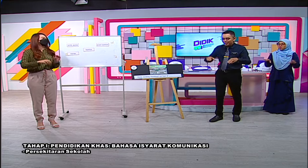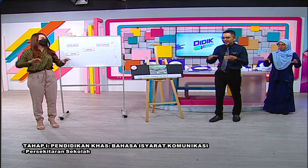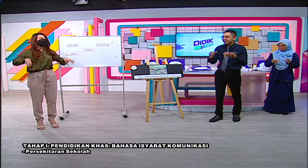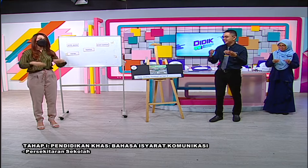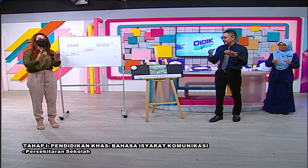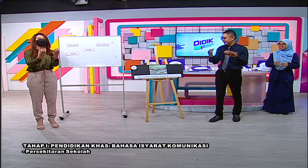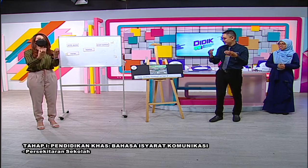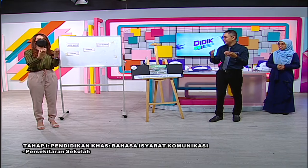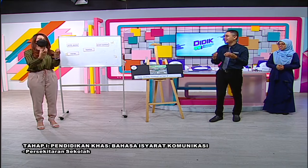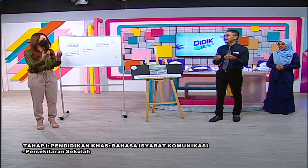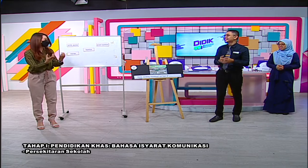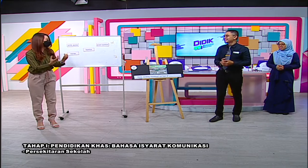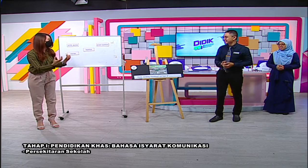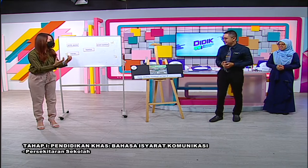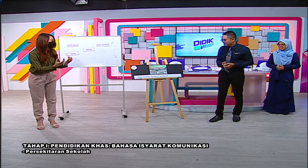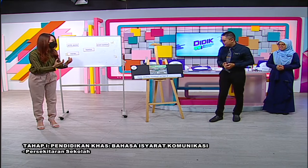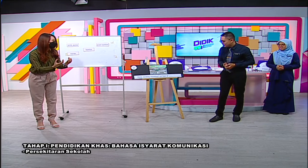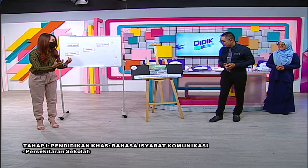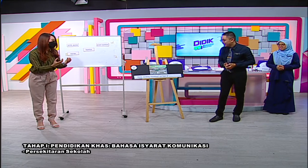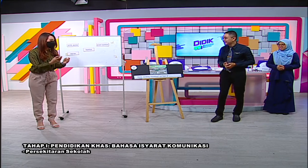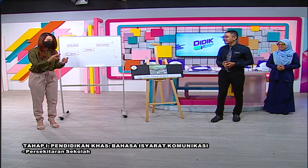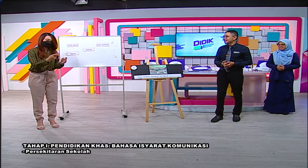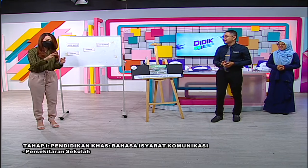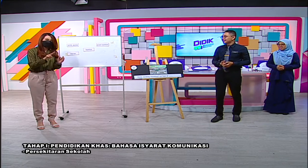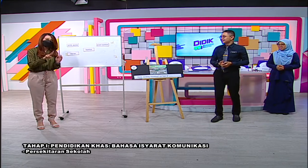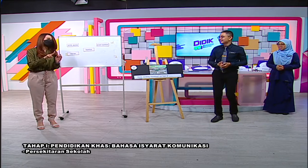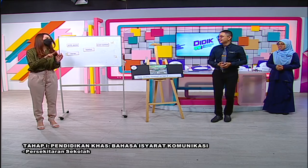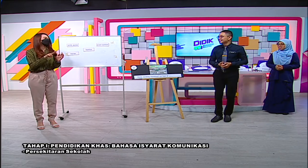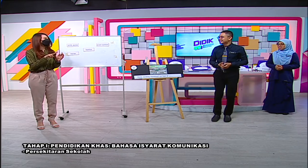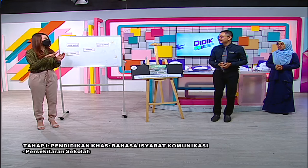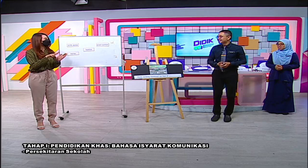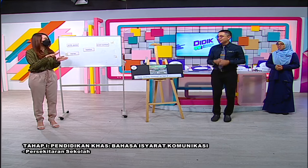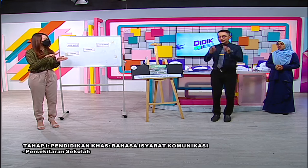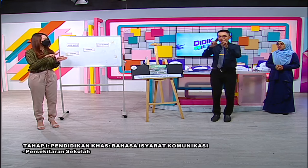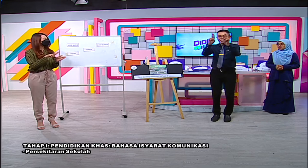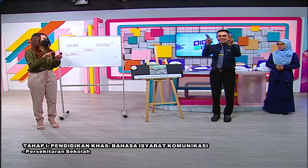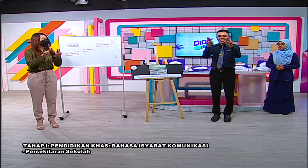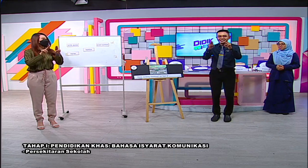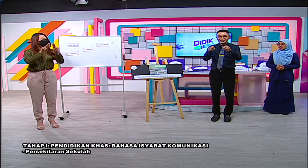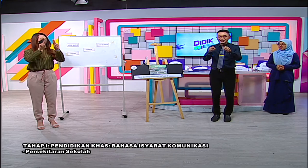Membuat. Oh, buat. Terbalik. Membuat. Membuat. Sekejap. Uji. Uji.